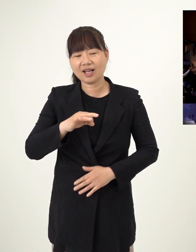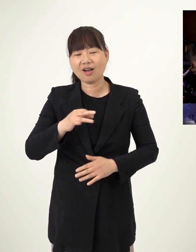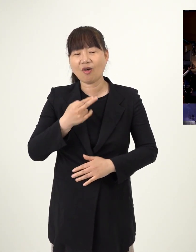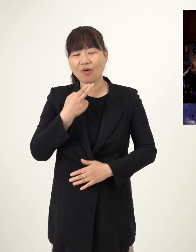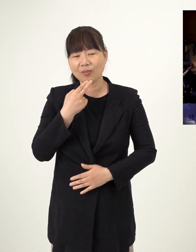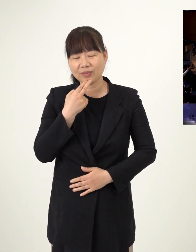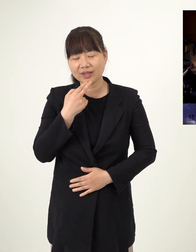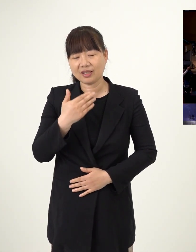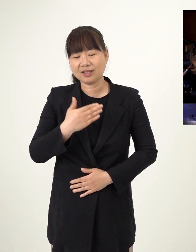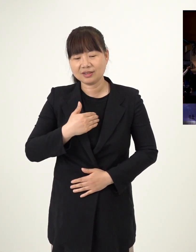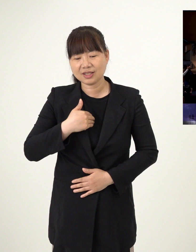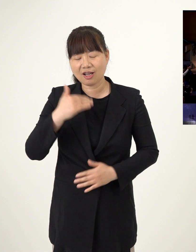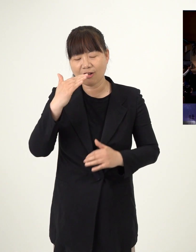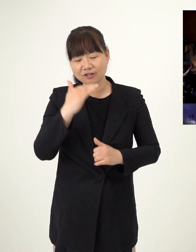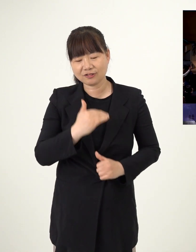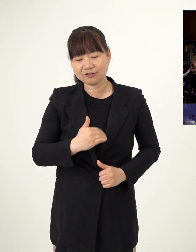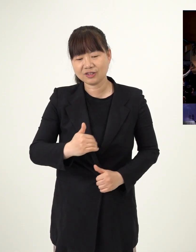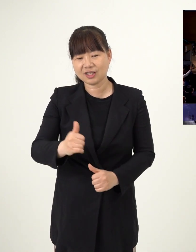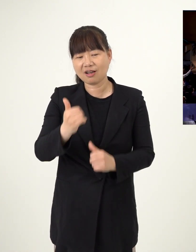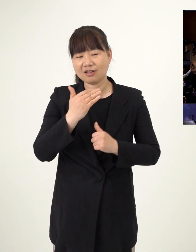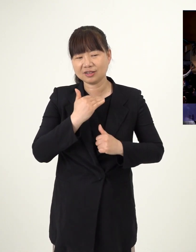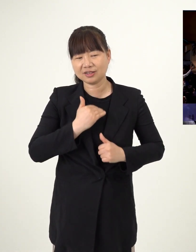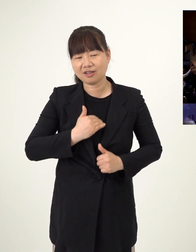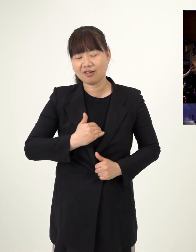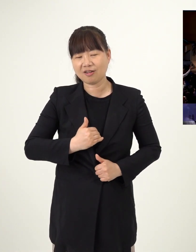무익한 날